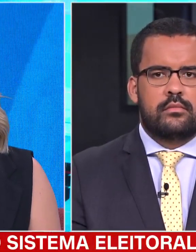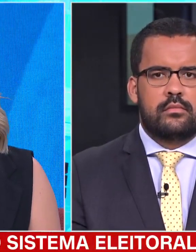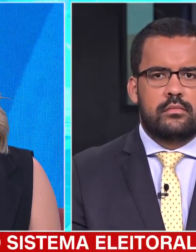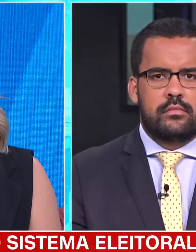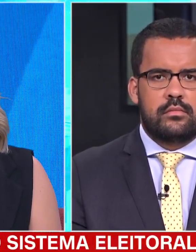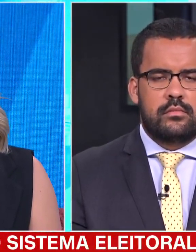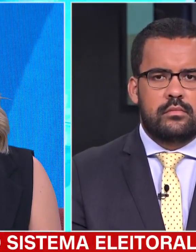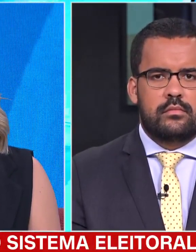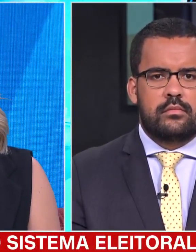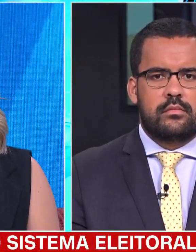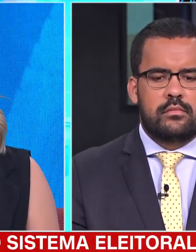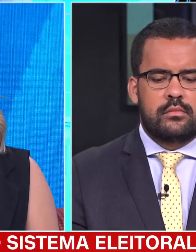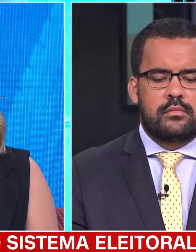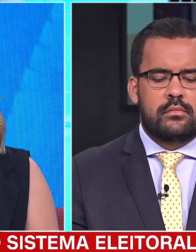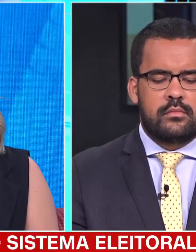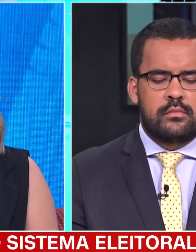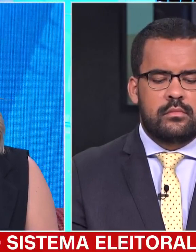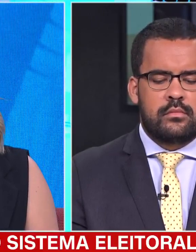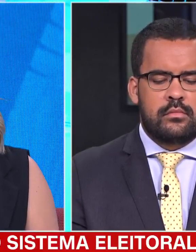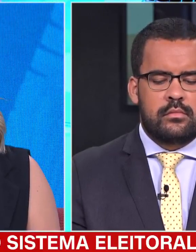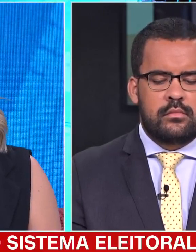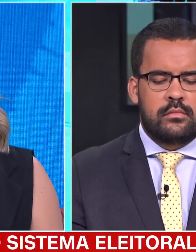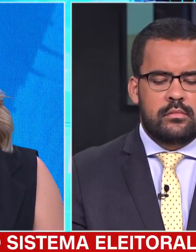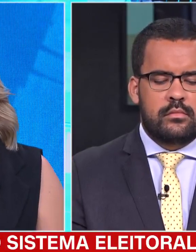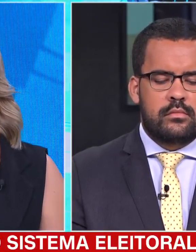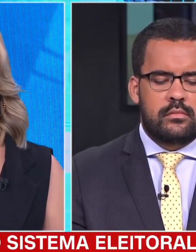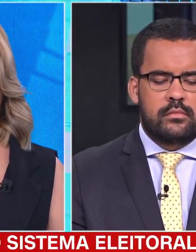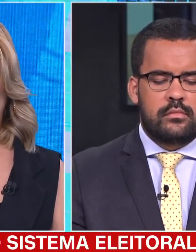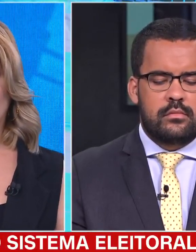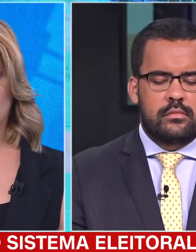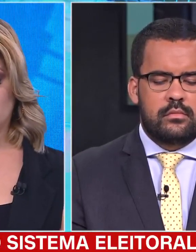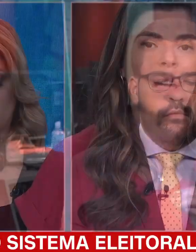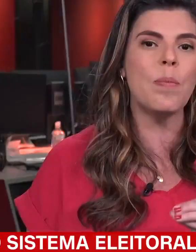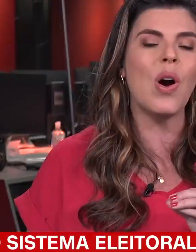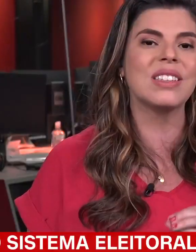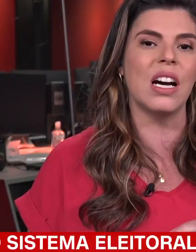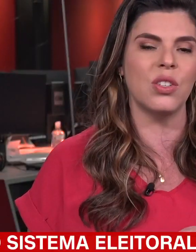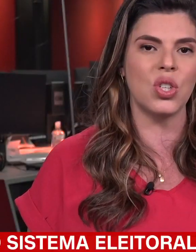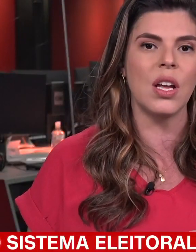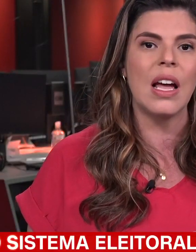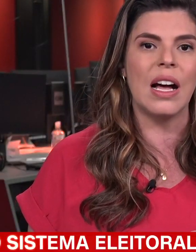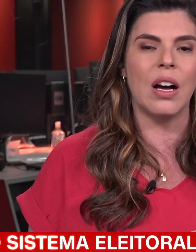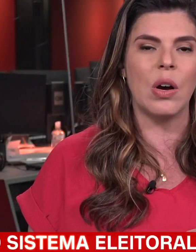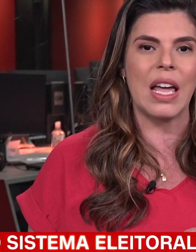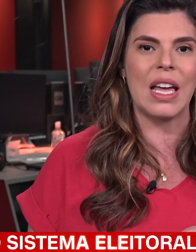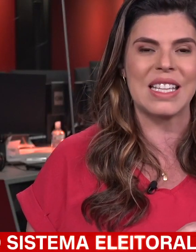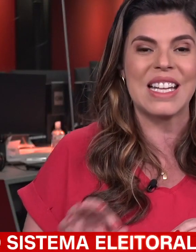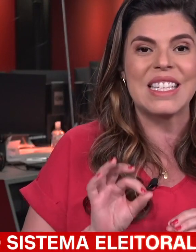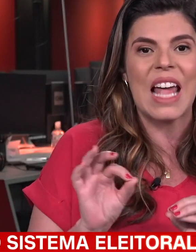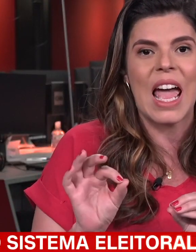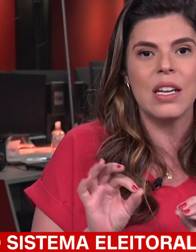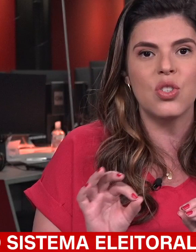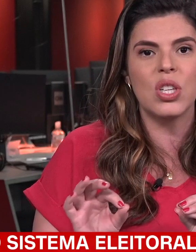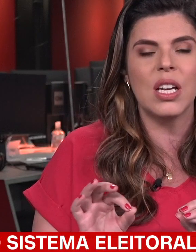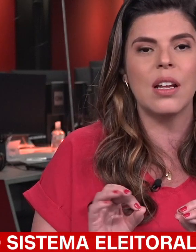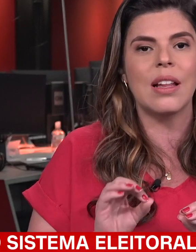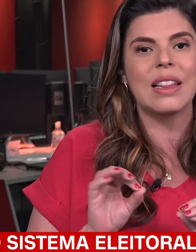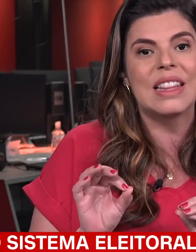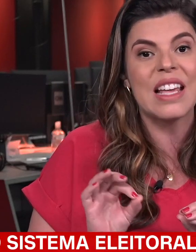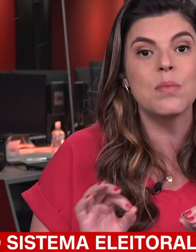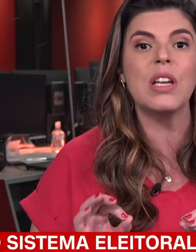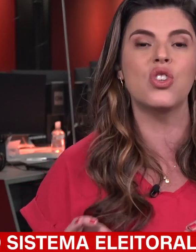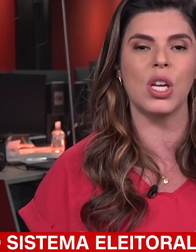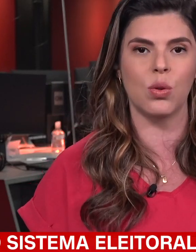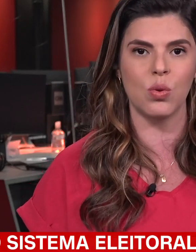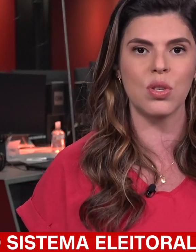sistema que foi invadido e o sistema de votação as urnas eletrônicas E por quê que é importante a essa série